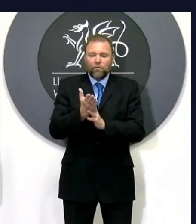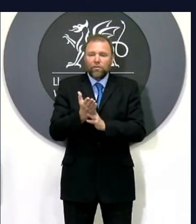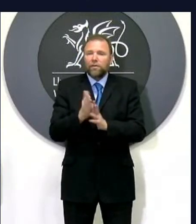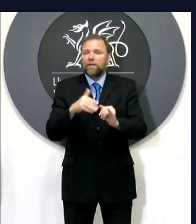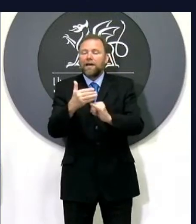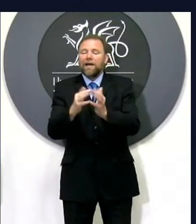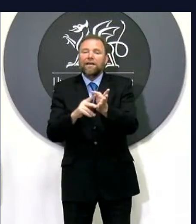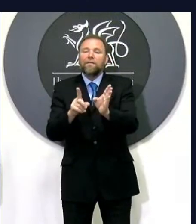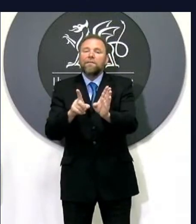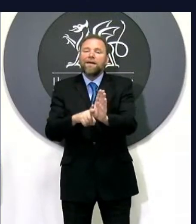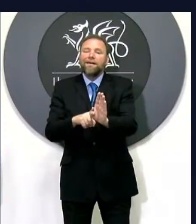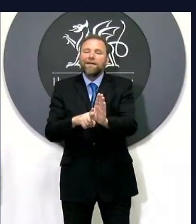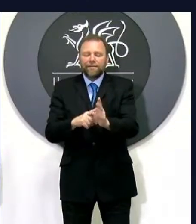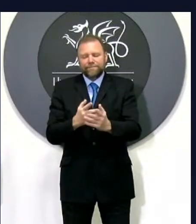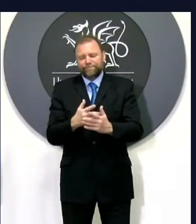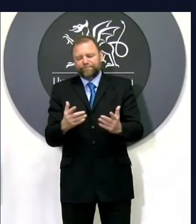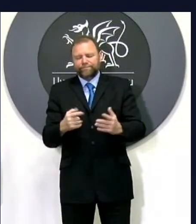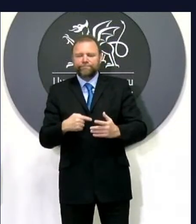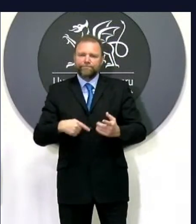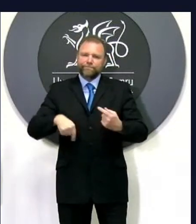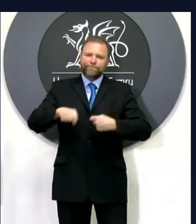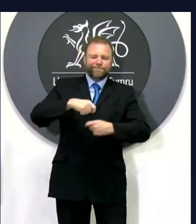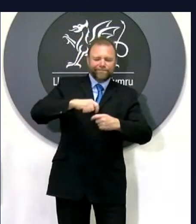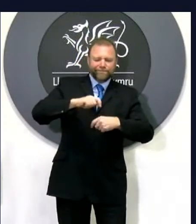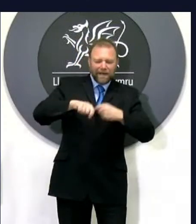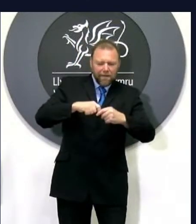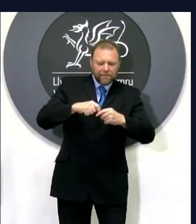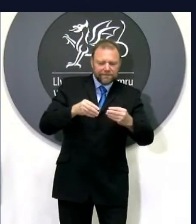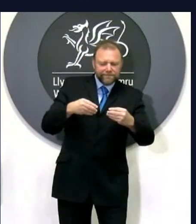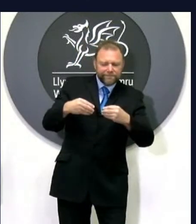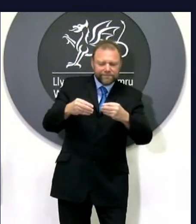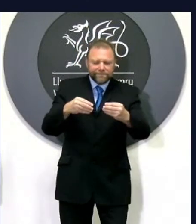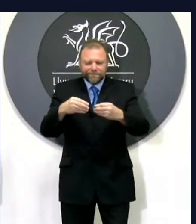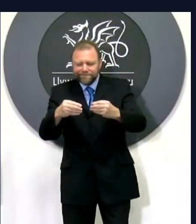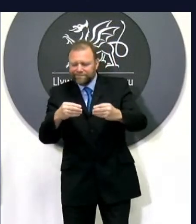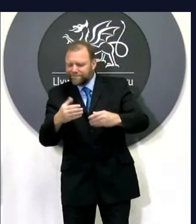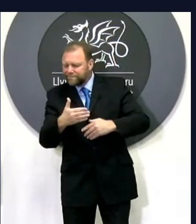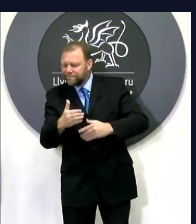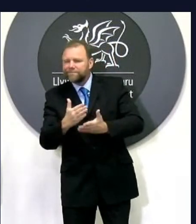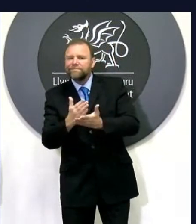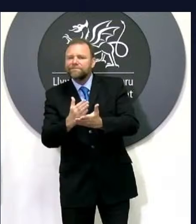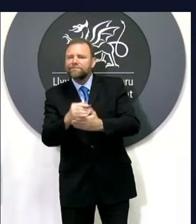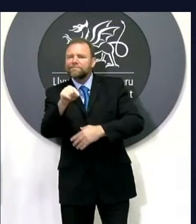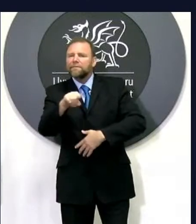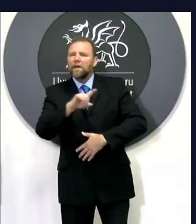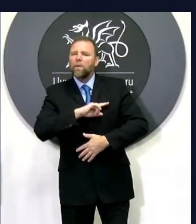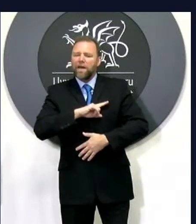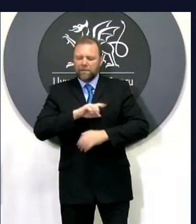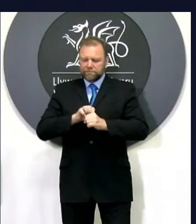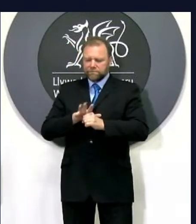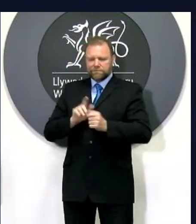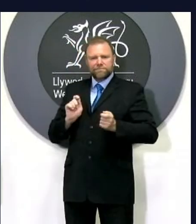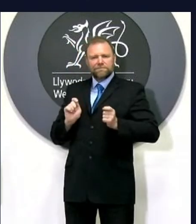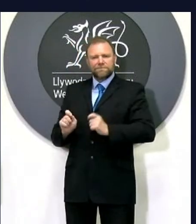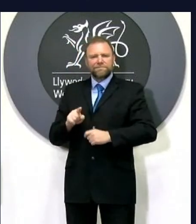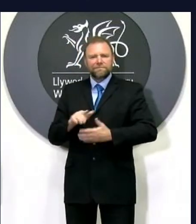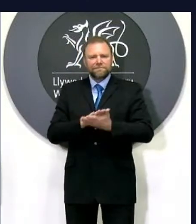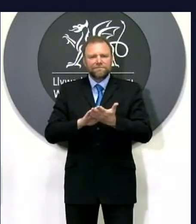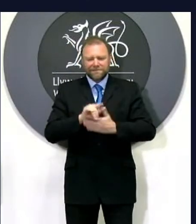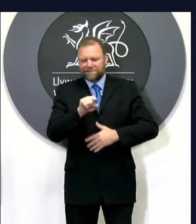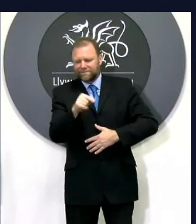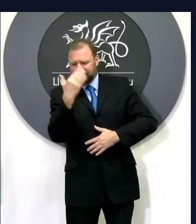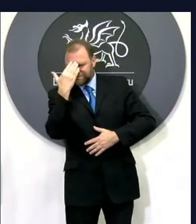mae hwnna yn y dyfodol a bydd rhaid i ni wneud y penderfyniadau yn agosa i'r diwedd mis Mai yn y